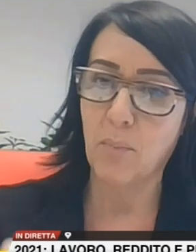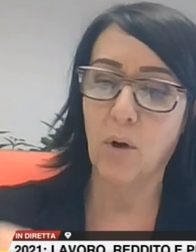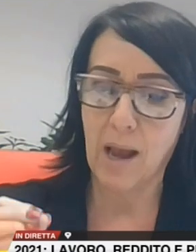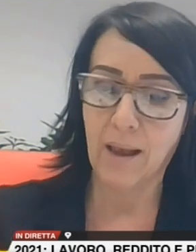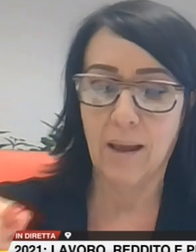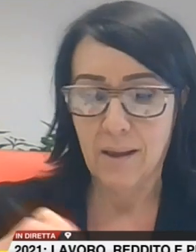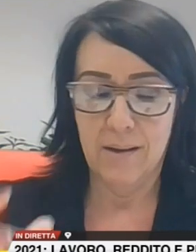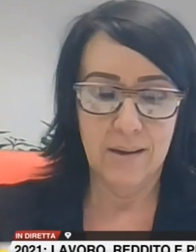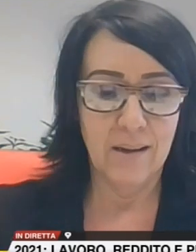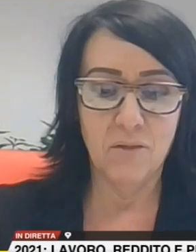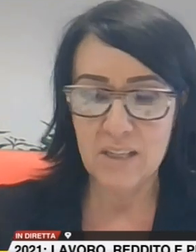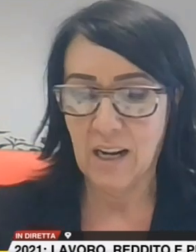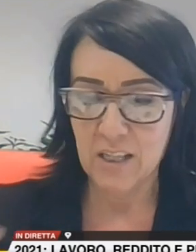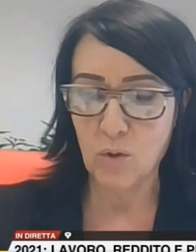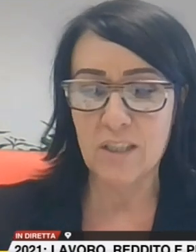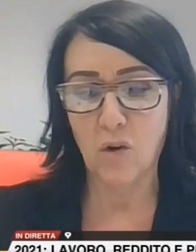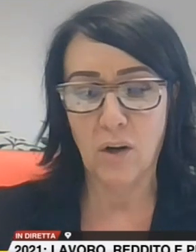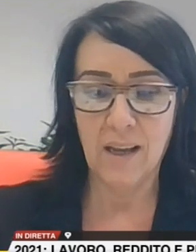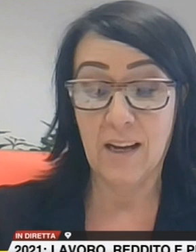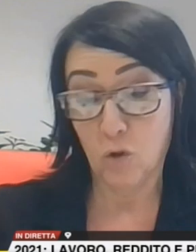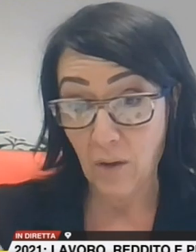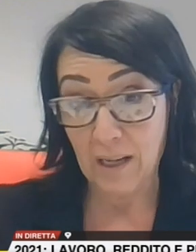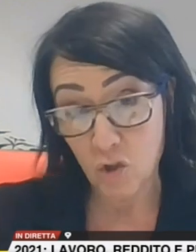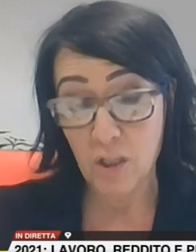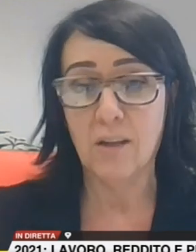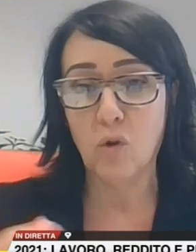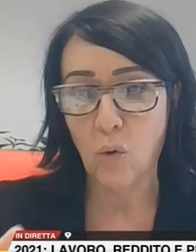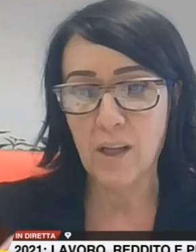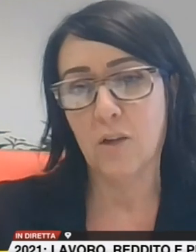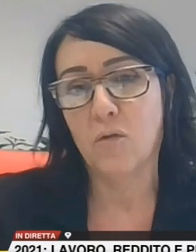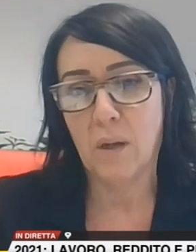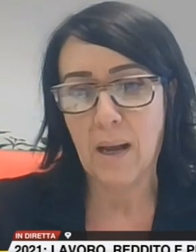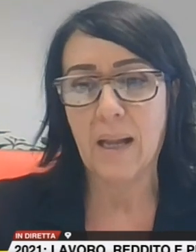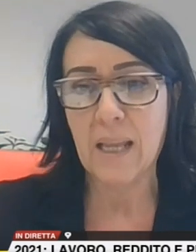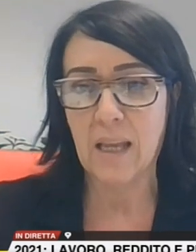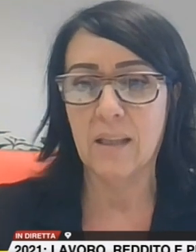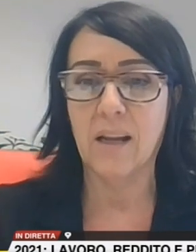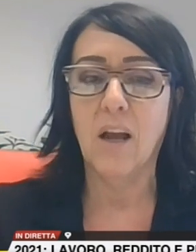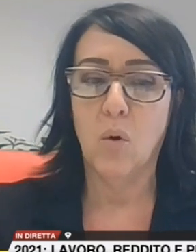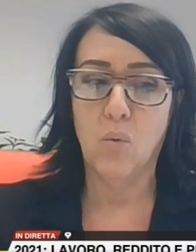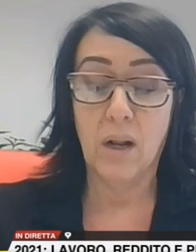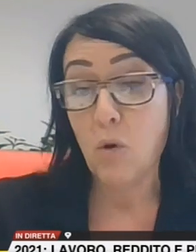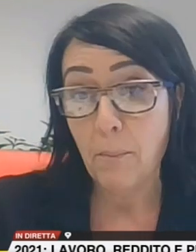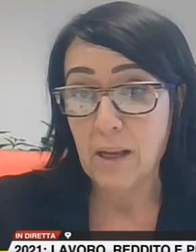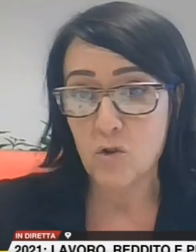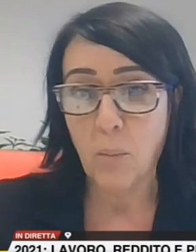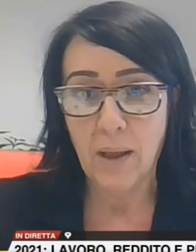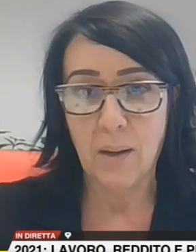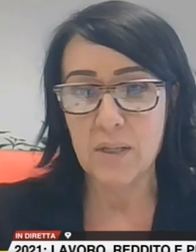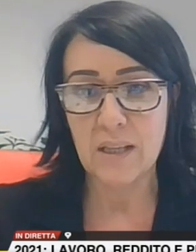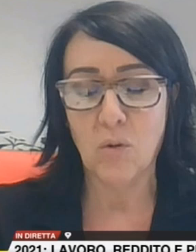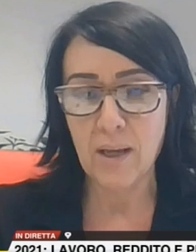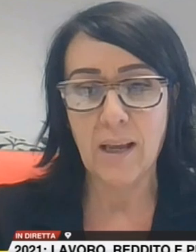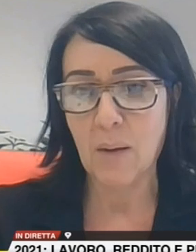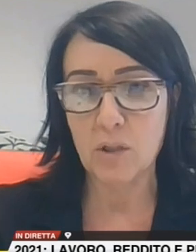arrivi poi anche vista la situazione a trovarci noi a dover magari chiedere un compenso per